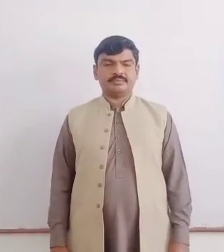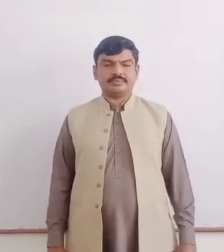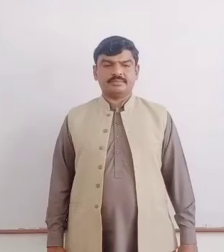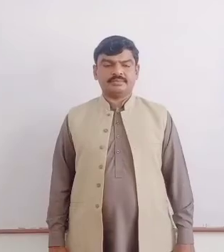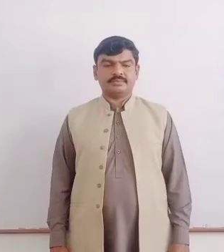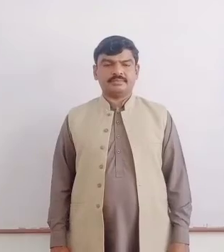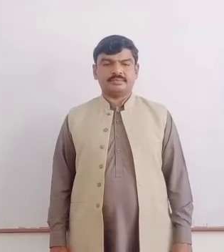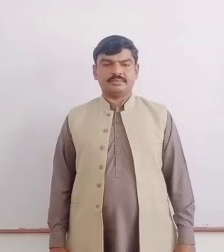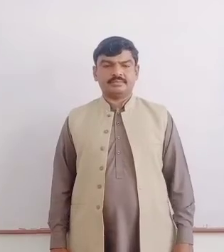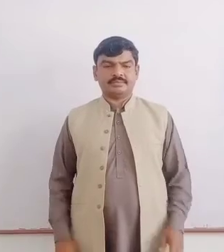मशले रा,